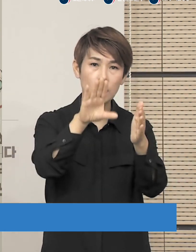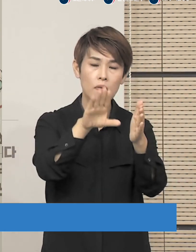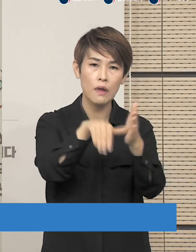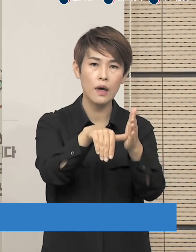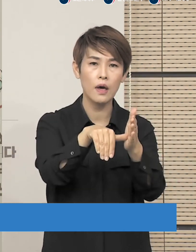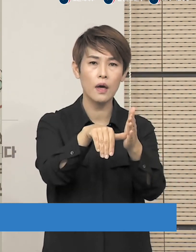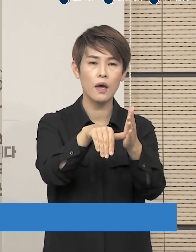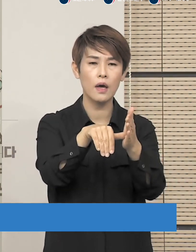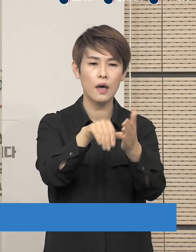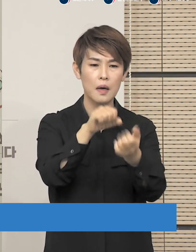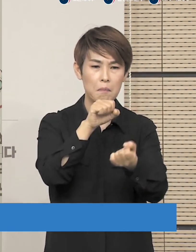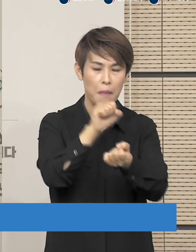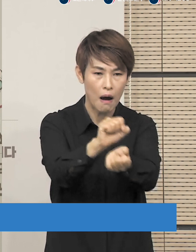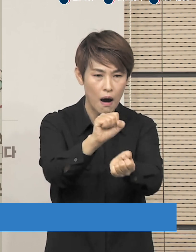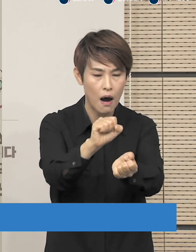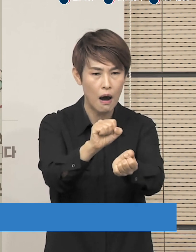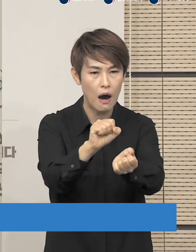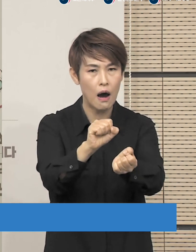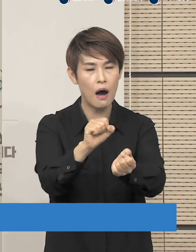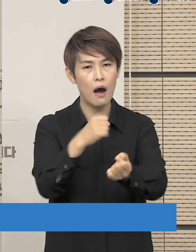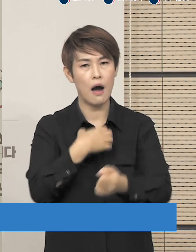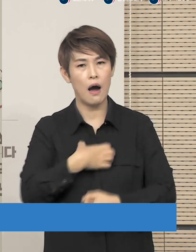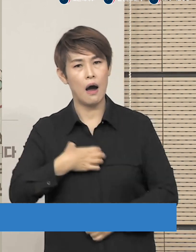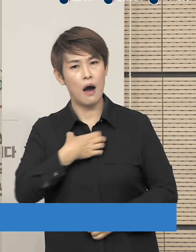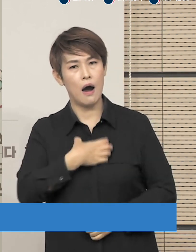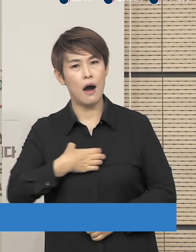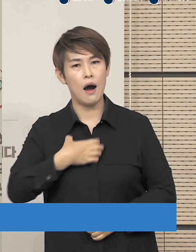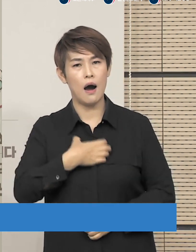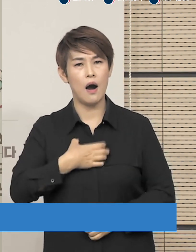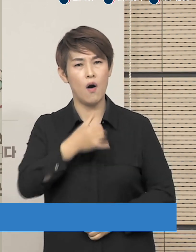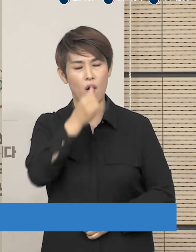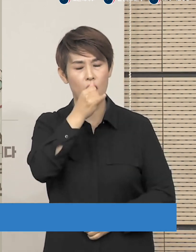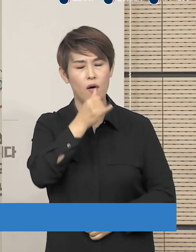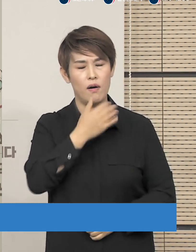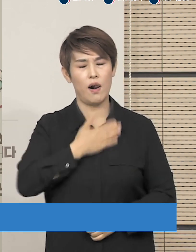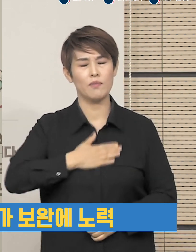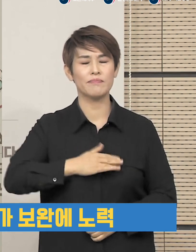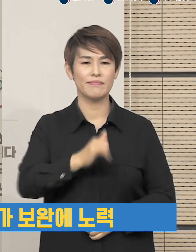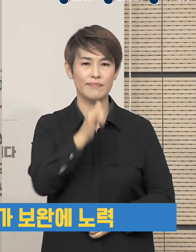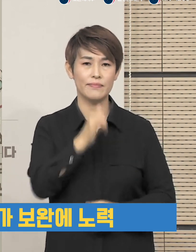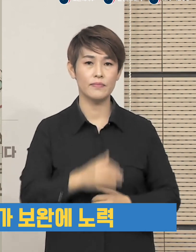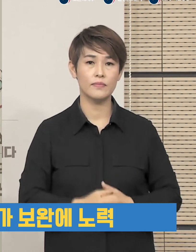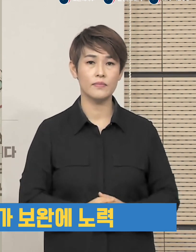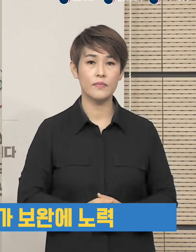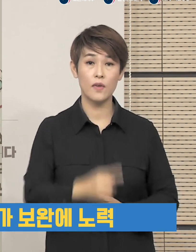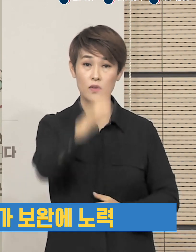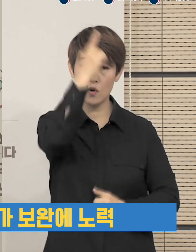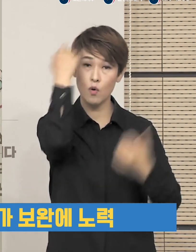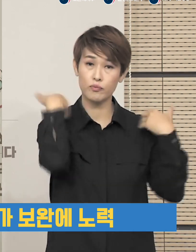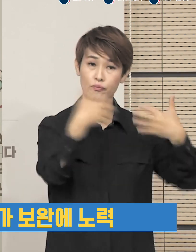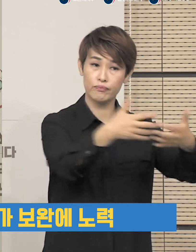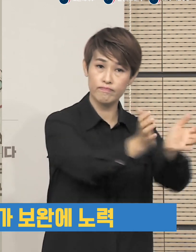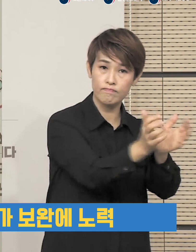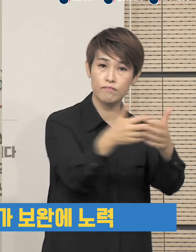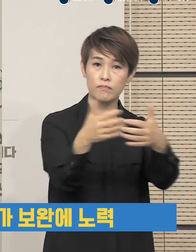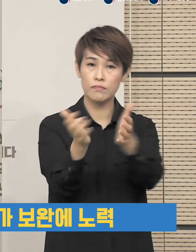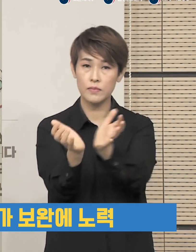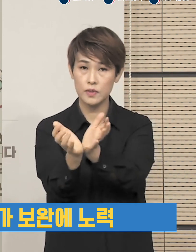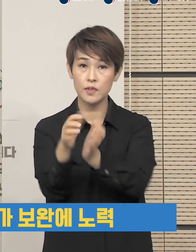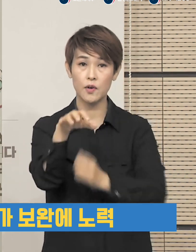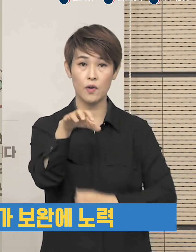이 우려들이 있는 점을 잘 이해하고 있습니다. 정부 각 부처에서도